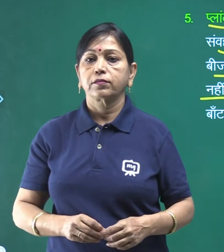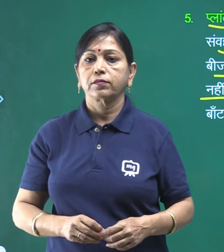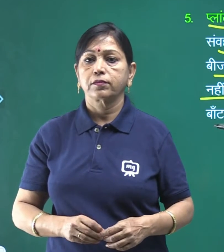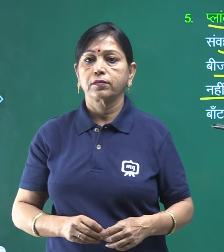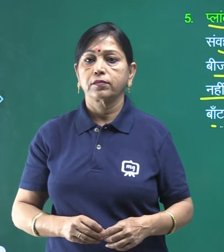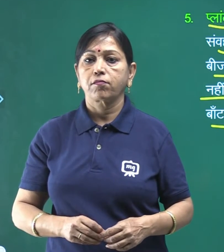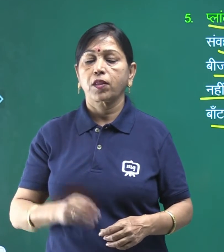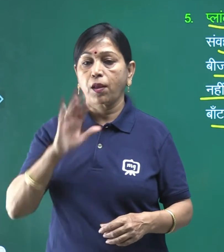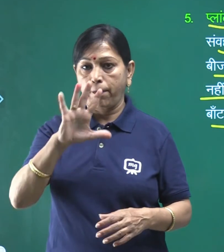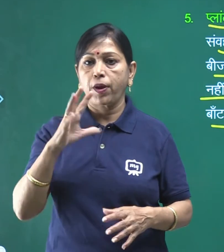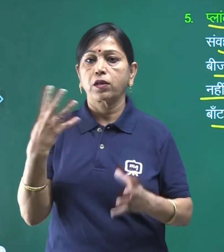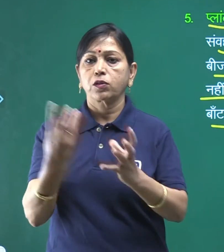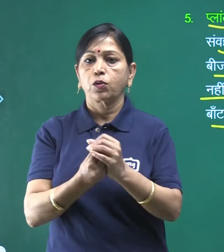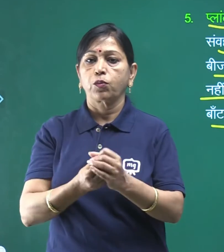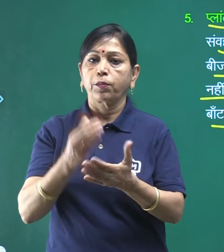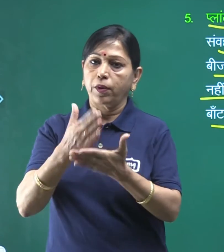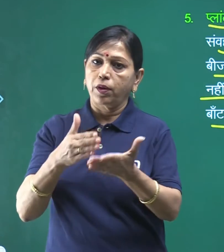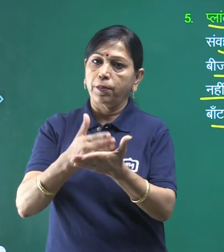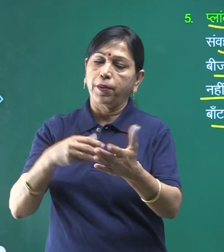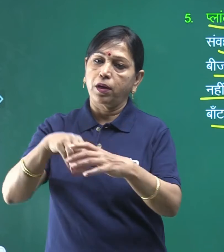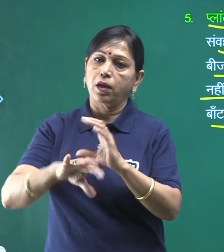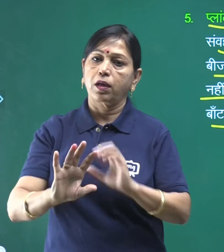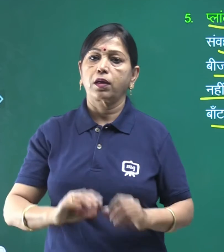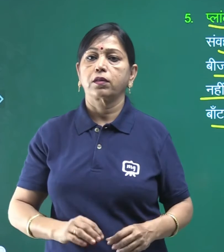5 वर्गों में बांटा गया है।